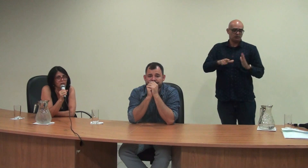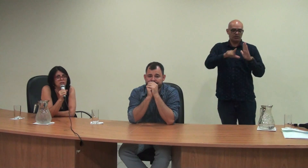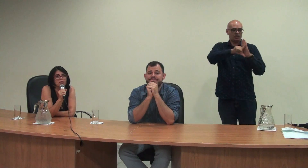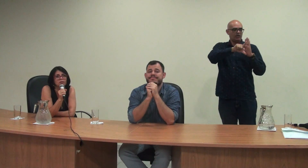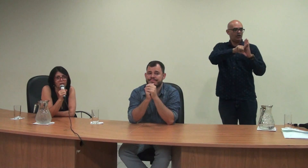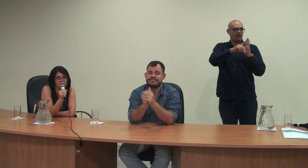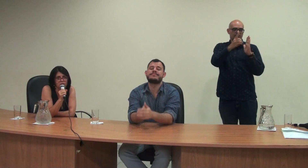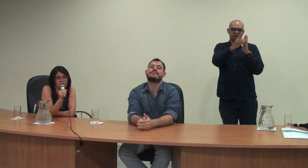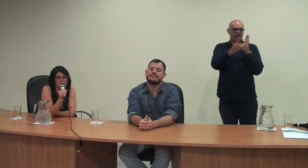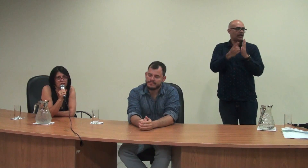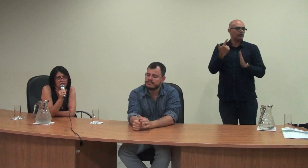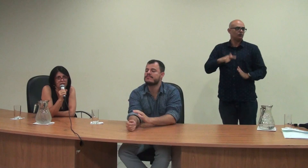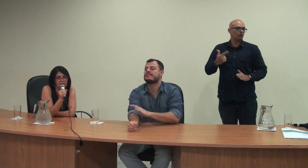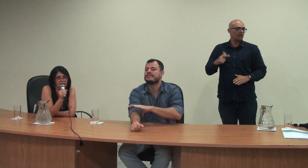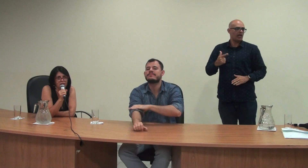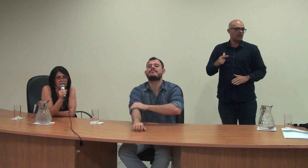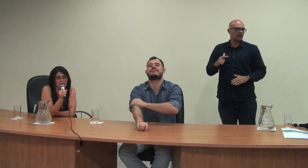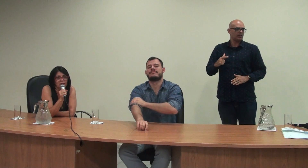Infelizmente, nós não temos.